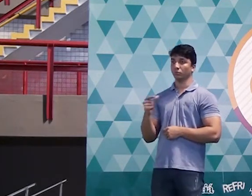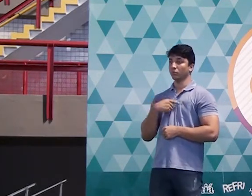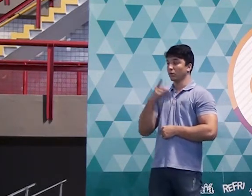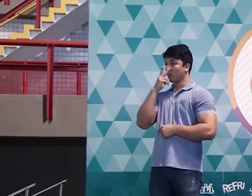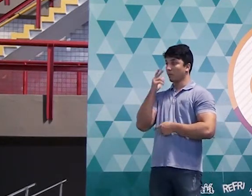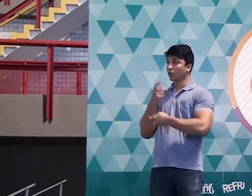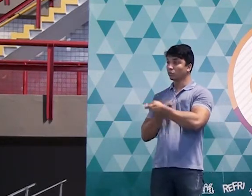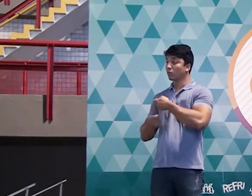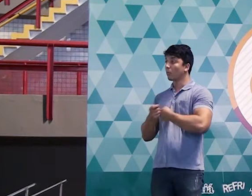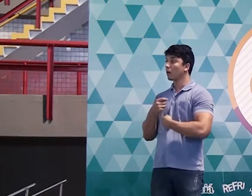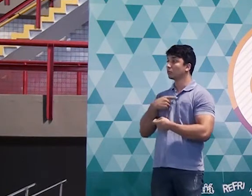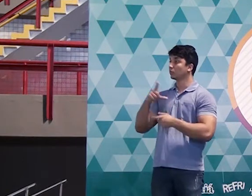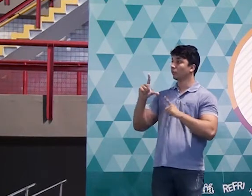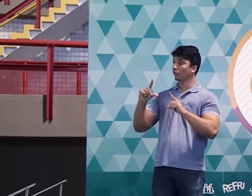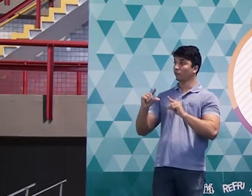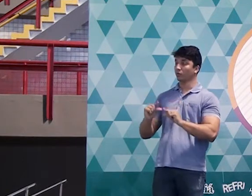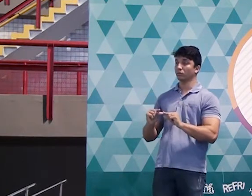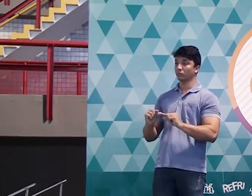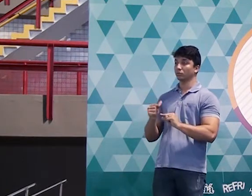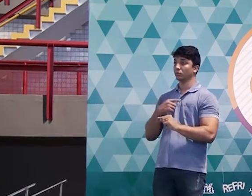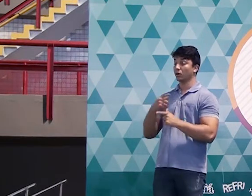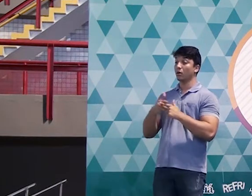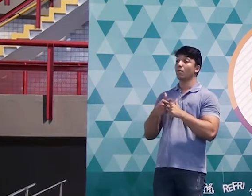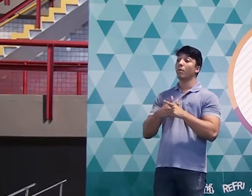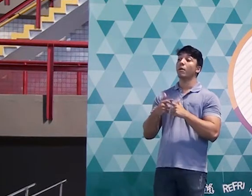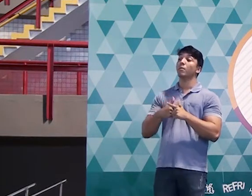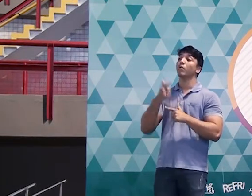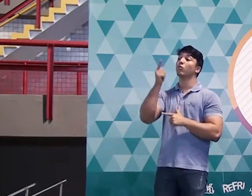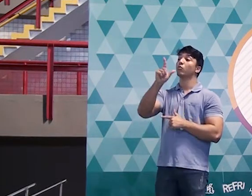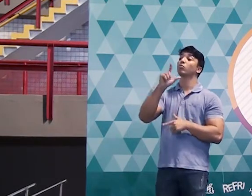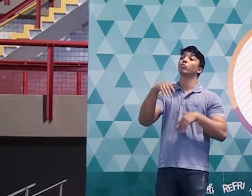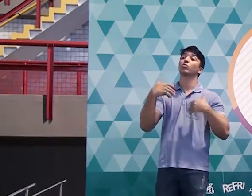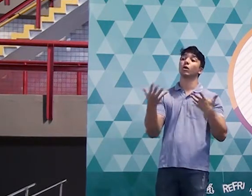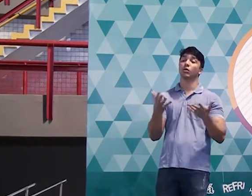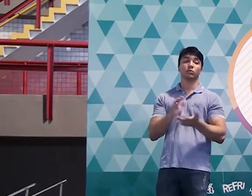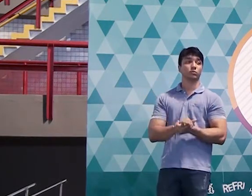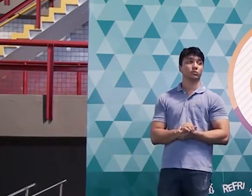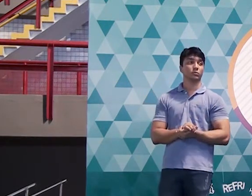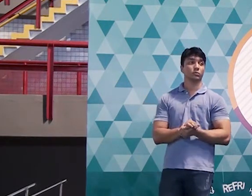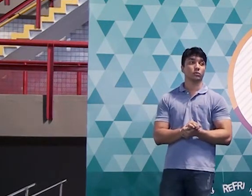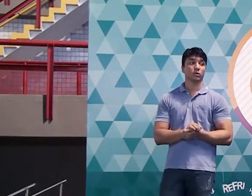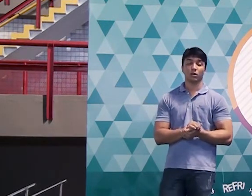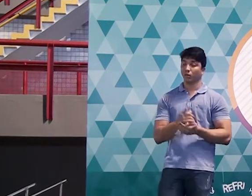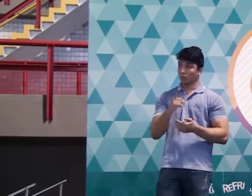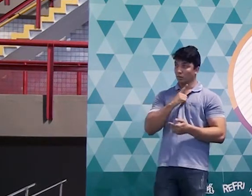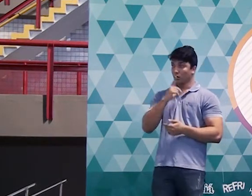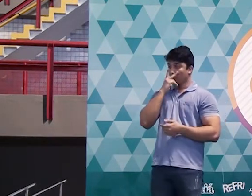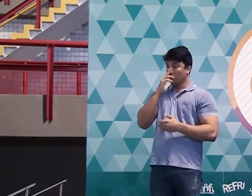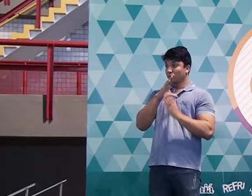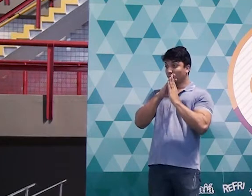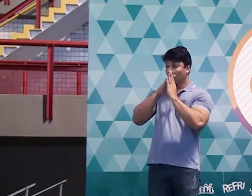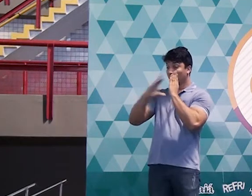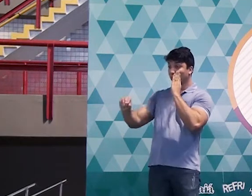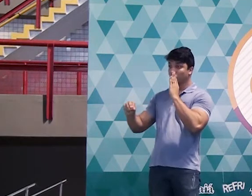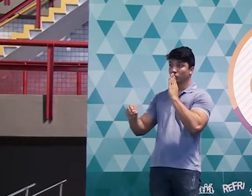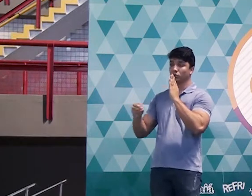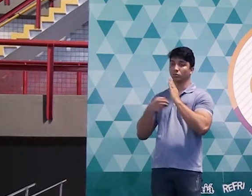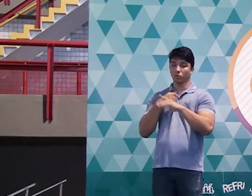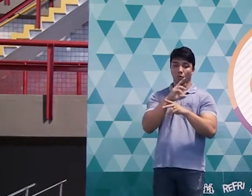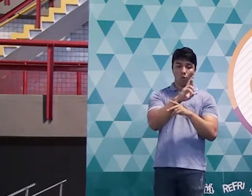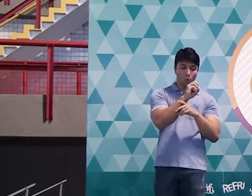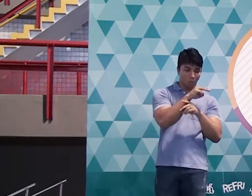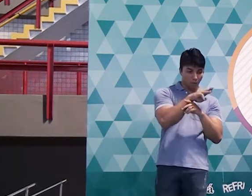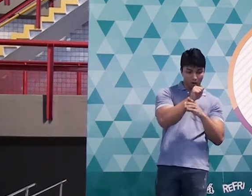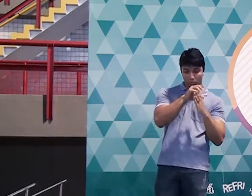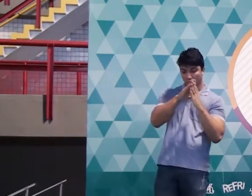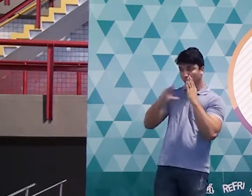comércio se enfraqueceu. Segundo problema do comércio na Idade Média. Quando eles fugiram, eu